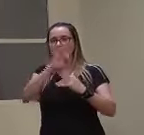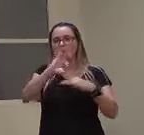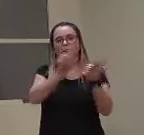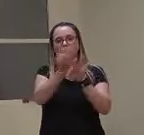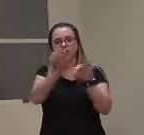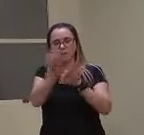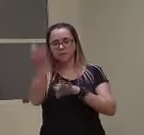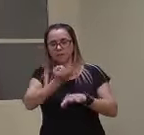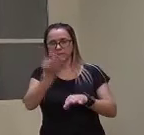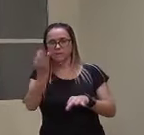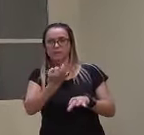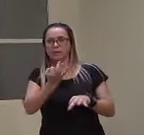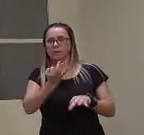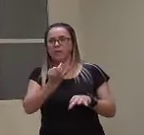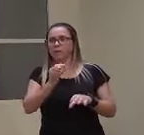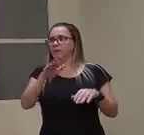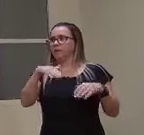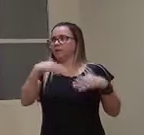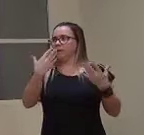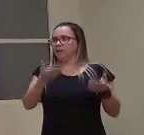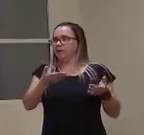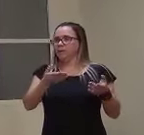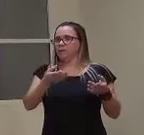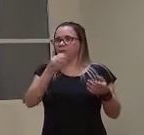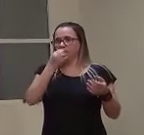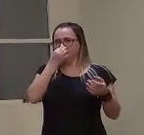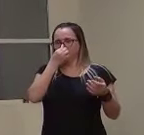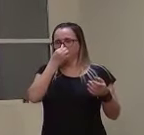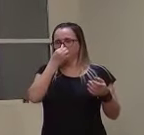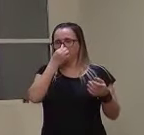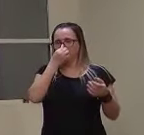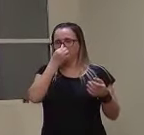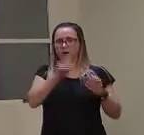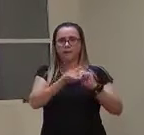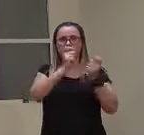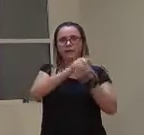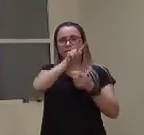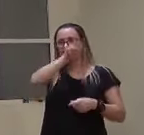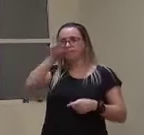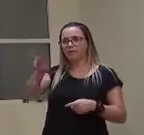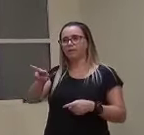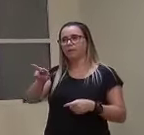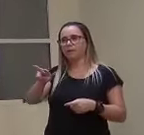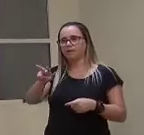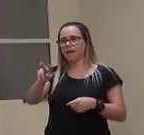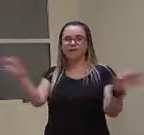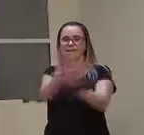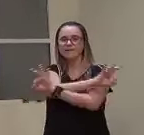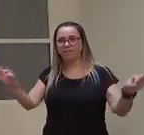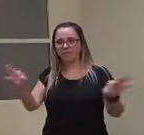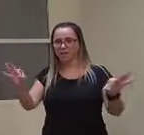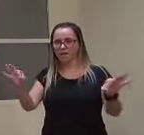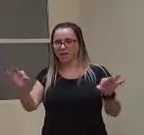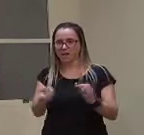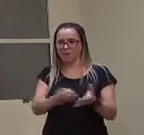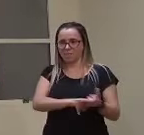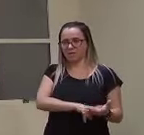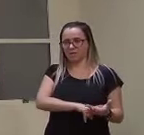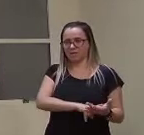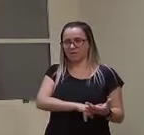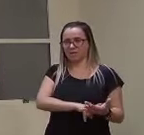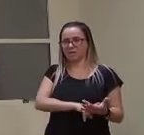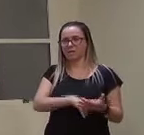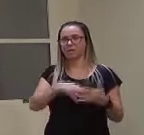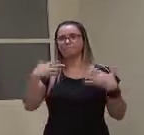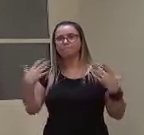especial entonces la báscula pasa a nadie en permanencia entonces de nuevo es una